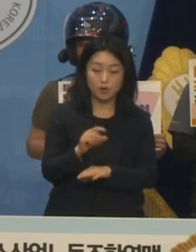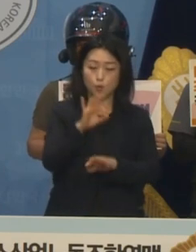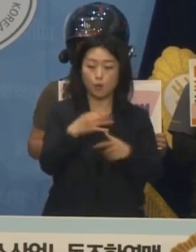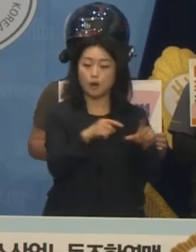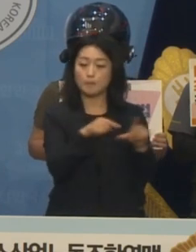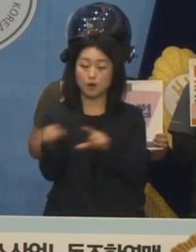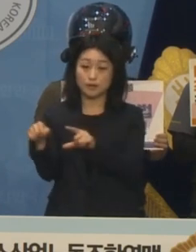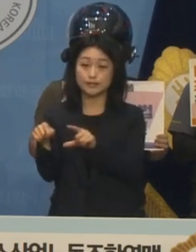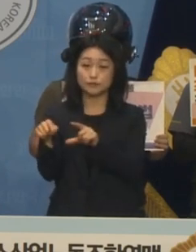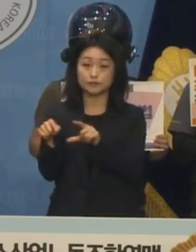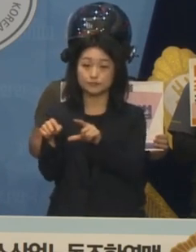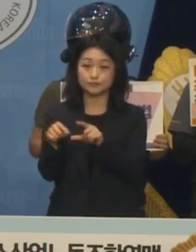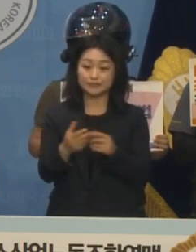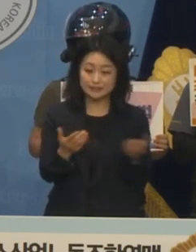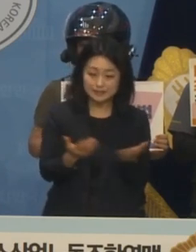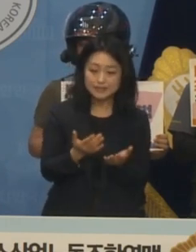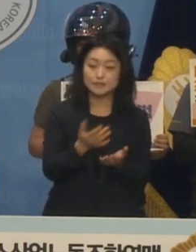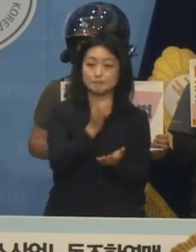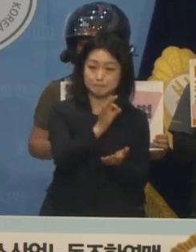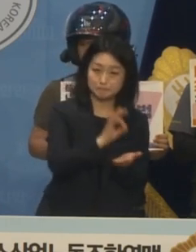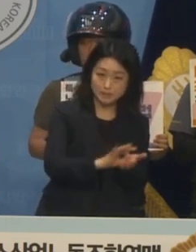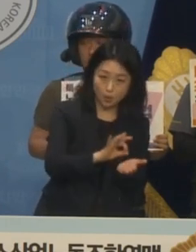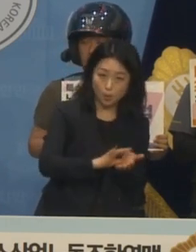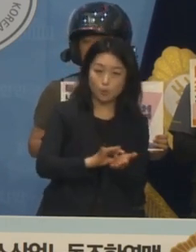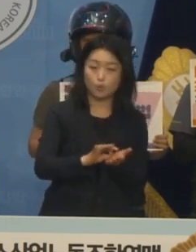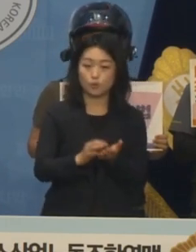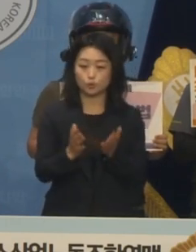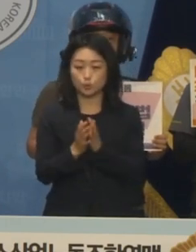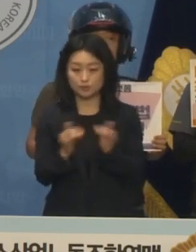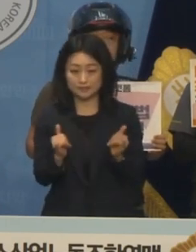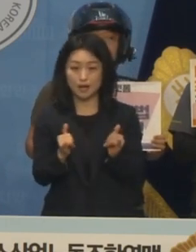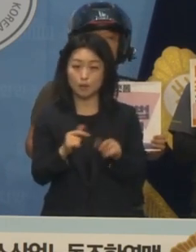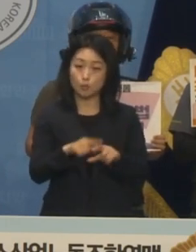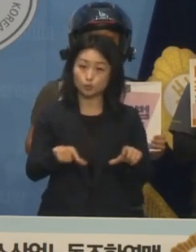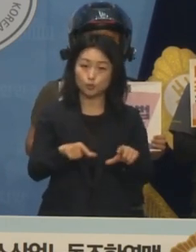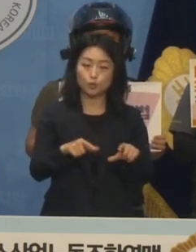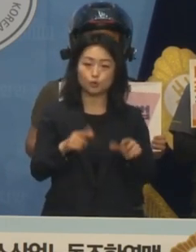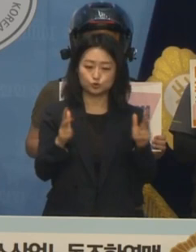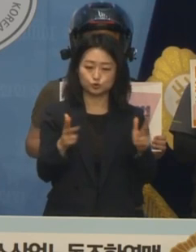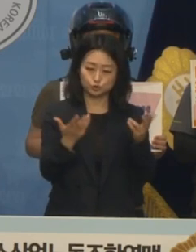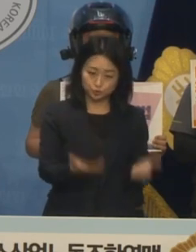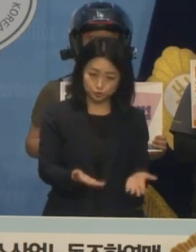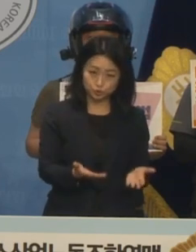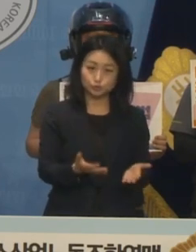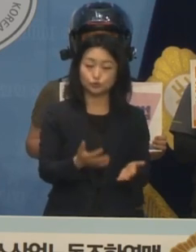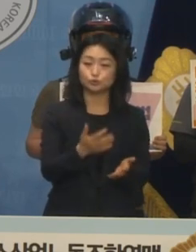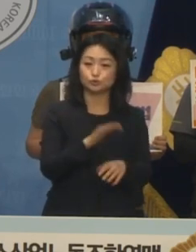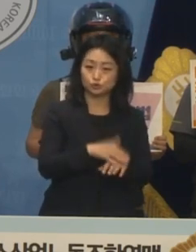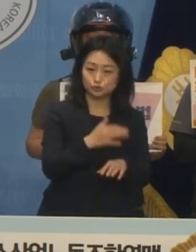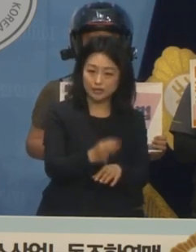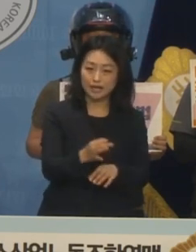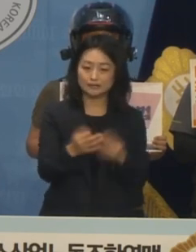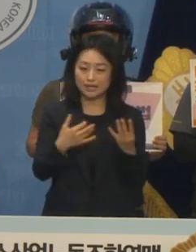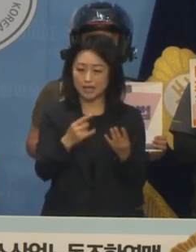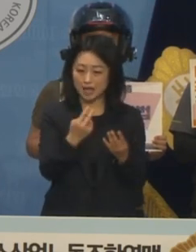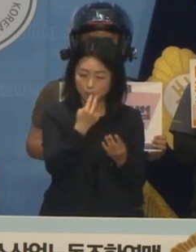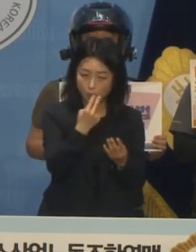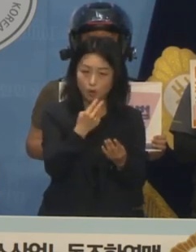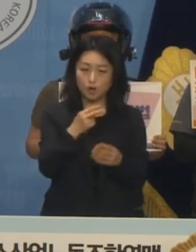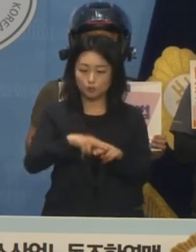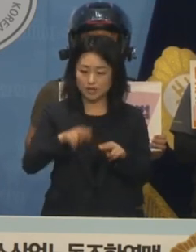임금구조의 특성으로 저임금 장시간 노동으로 자신을 내몰 수밖에 없습니다. 작년 저희 서비스연맹은 천여